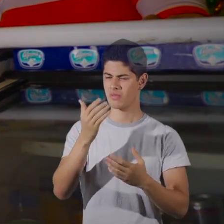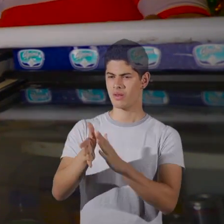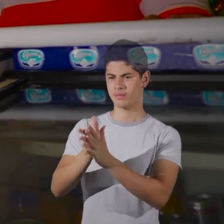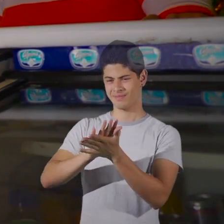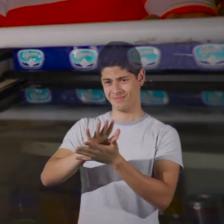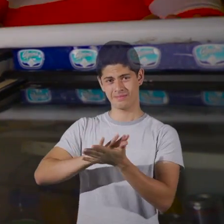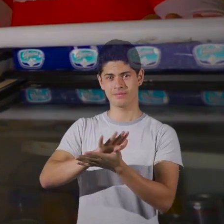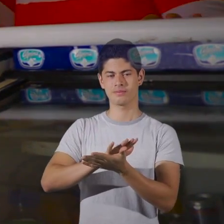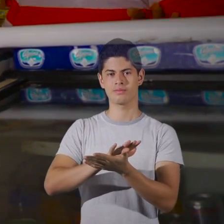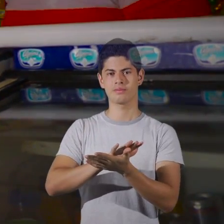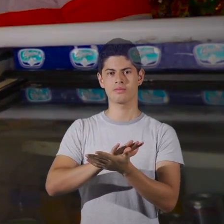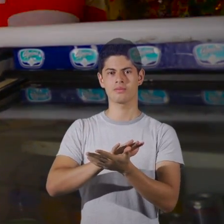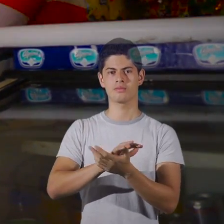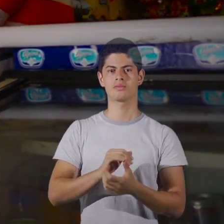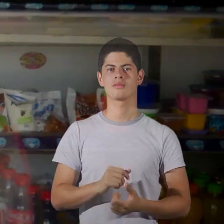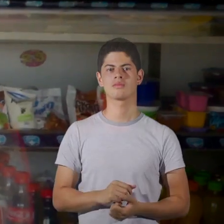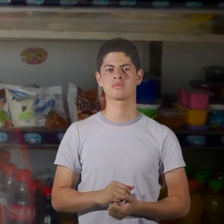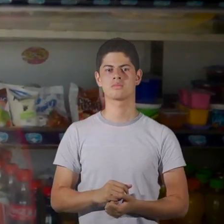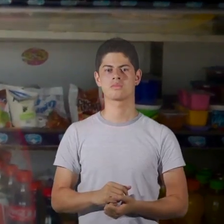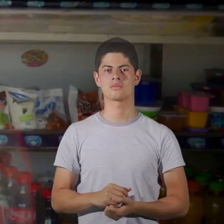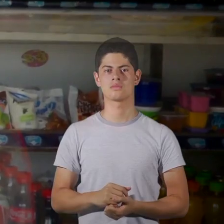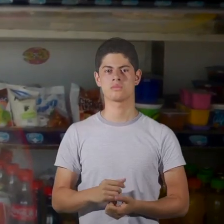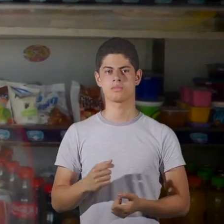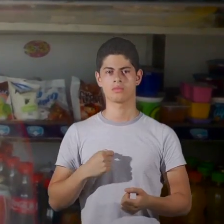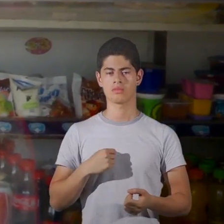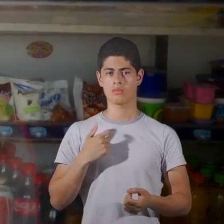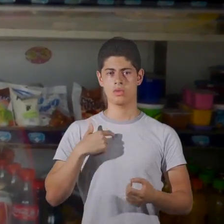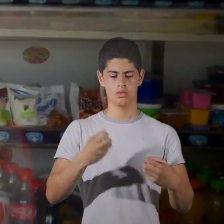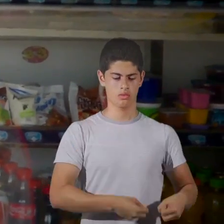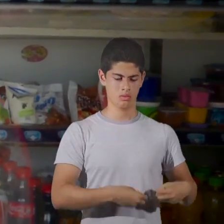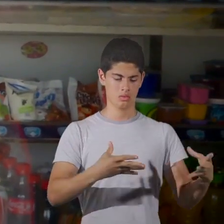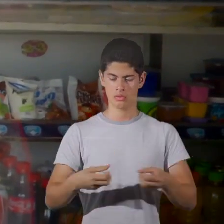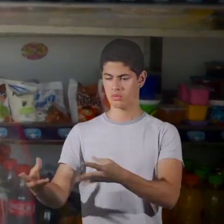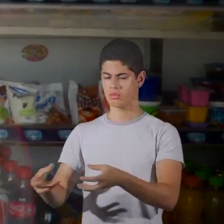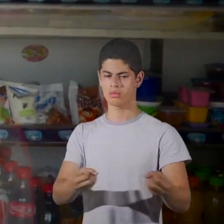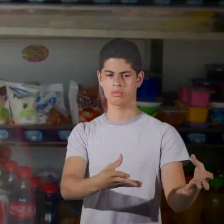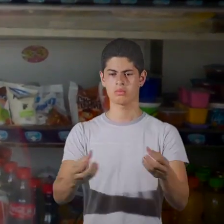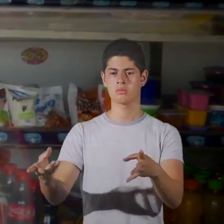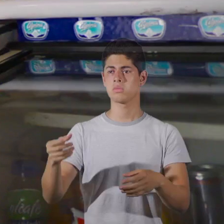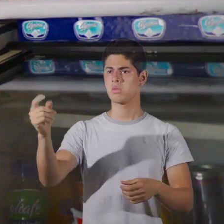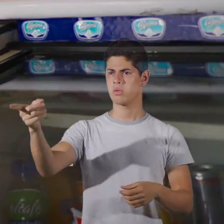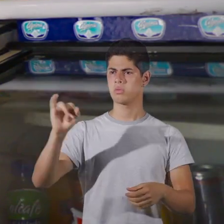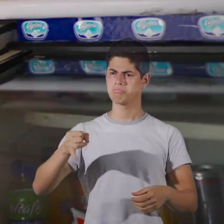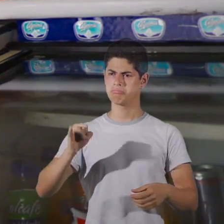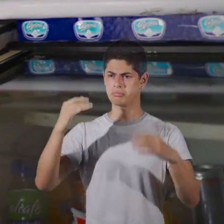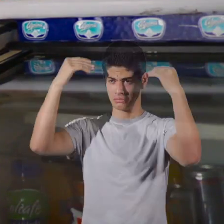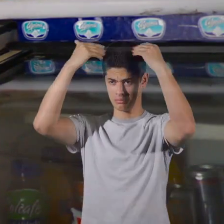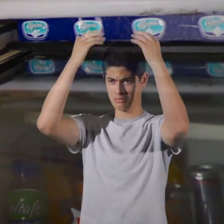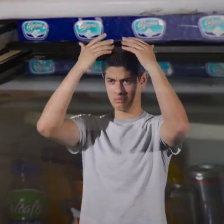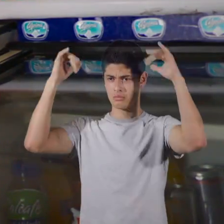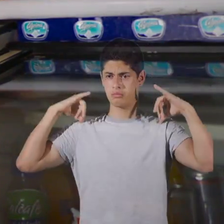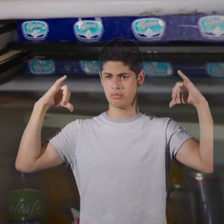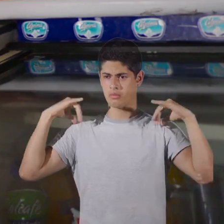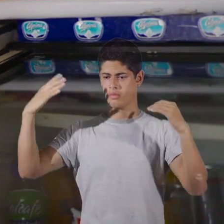complicado pues la atención con él, pues no conozco mucho del lenguaje de las señas. Pues al principio